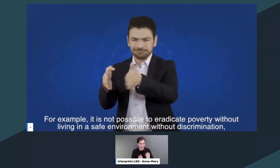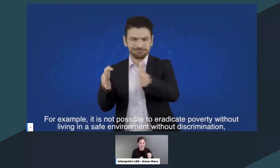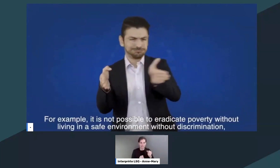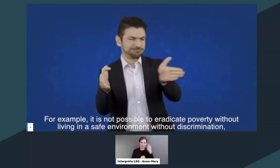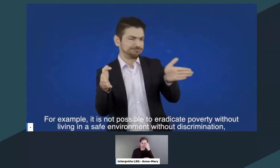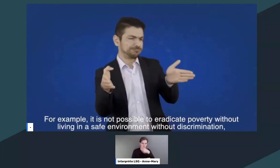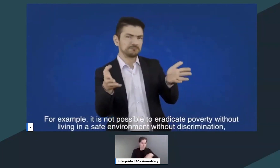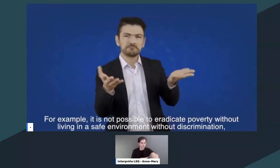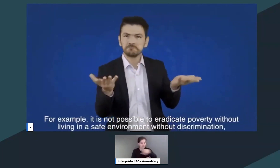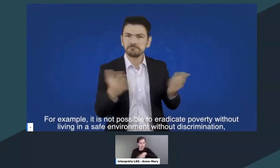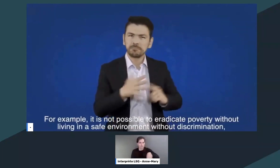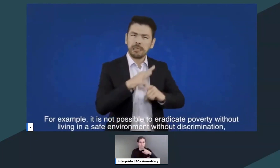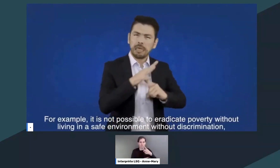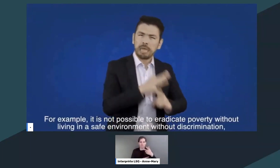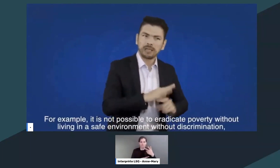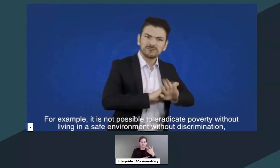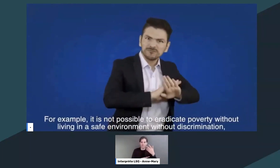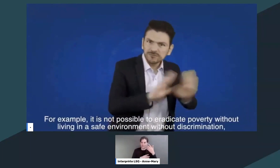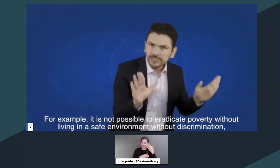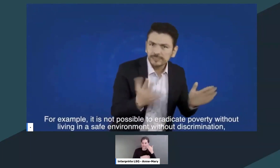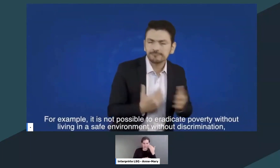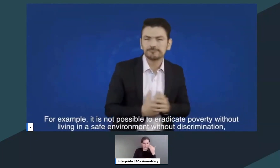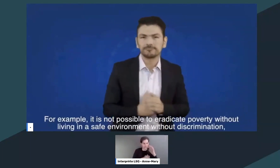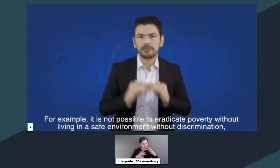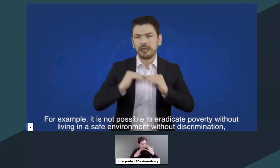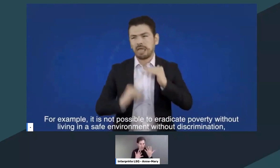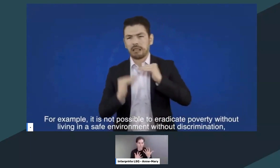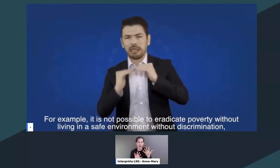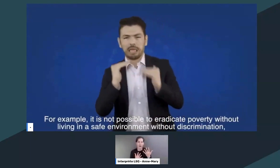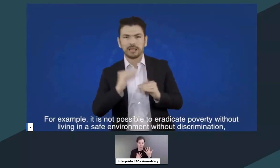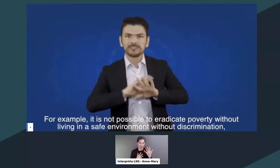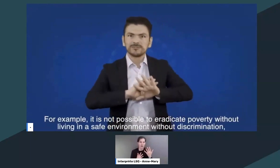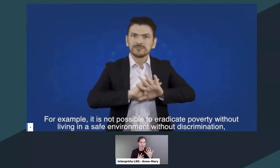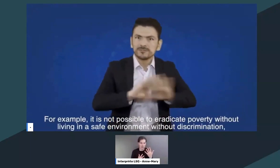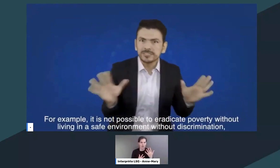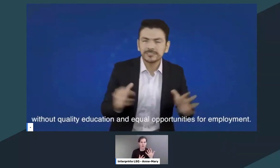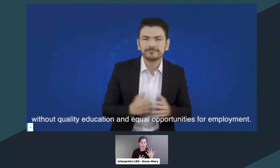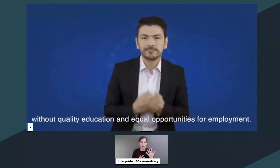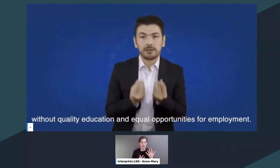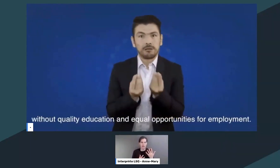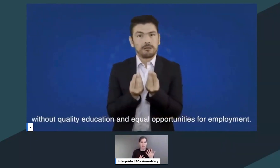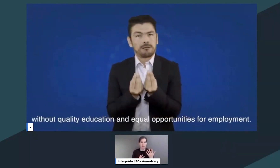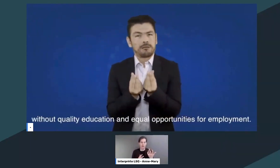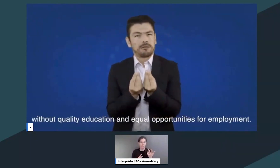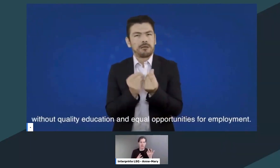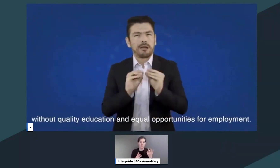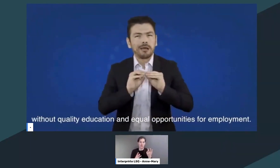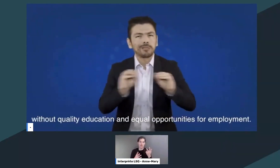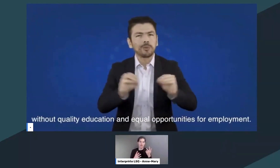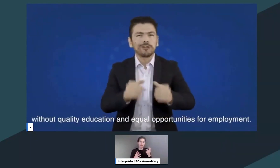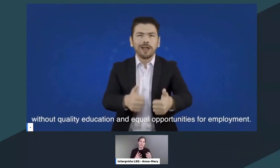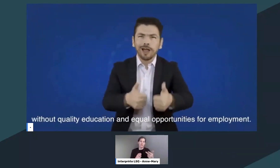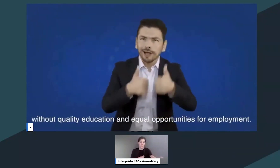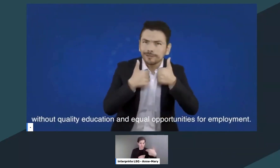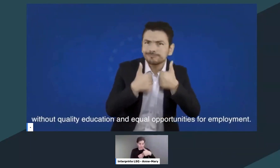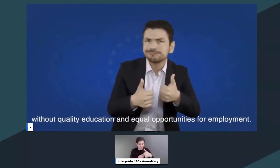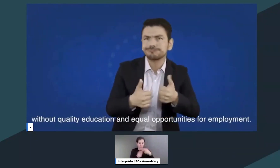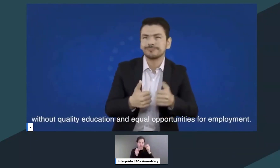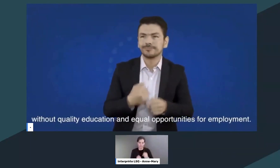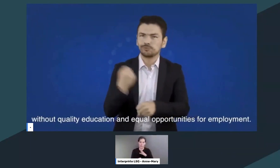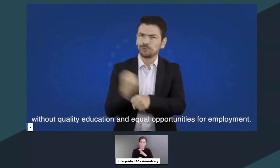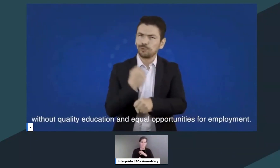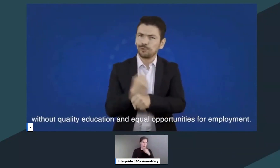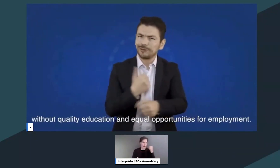bien sûr, vivre dans un environnement sain, sans aucune discrimination, sans une éducation de qualité et des